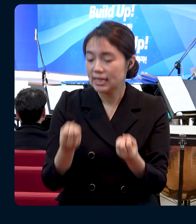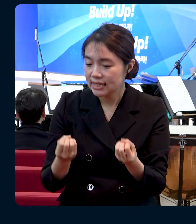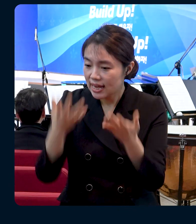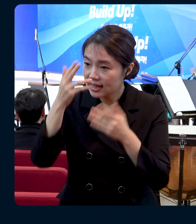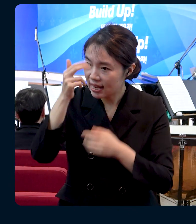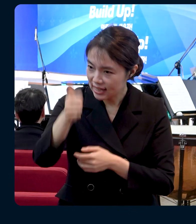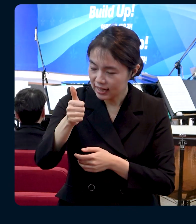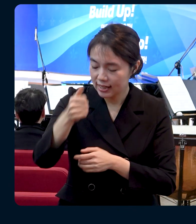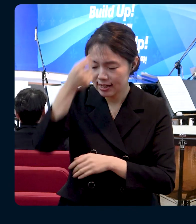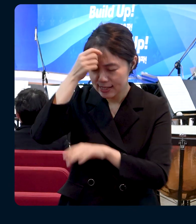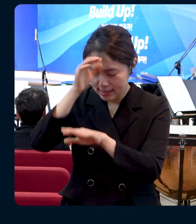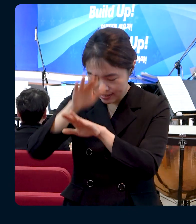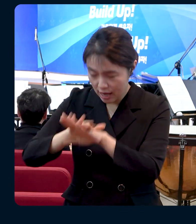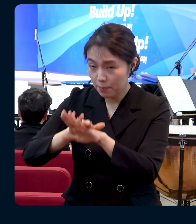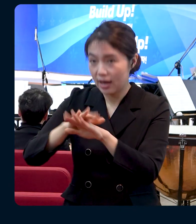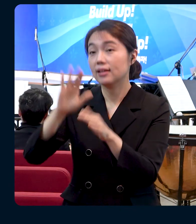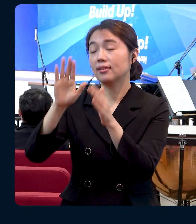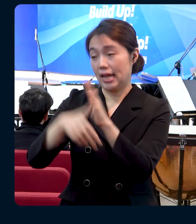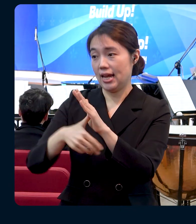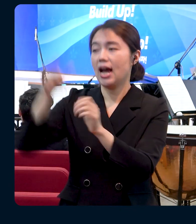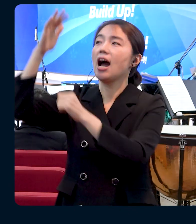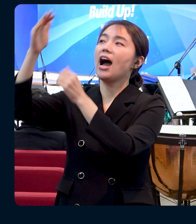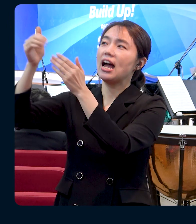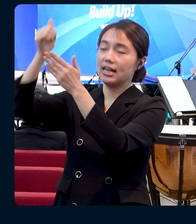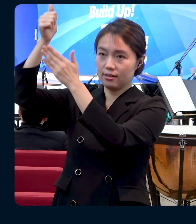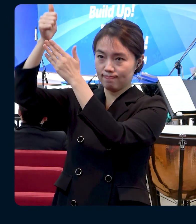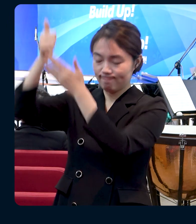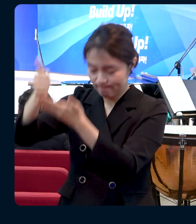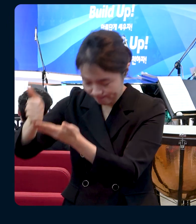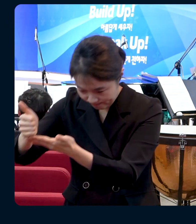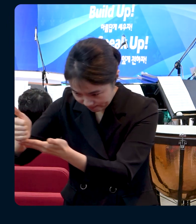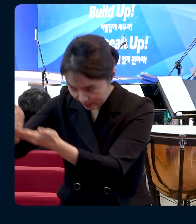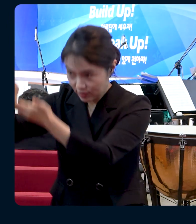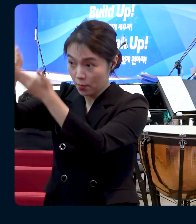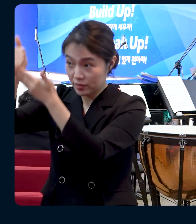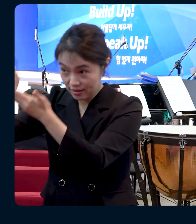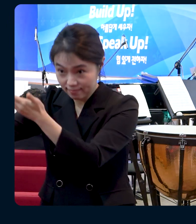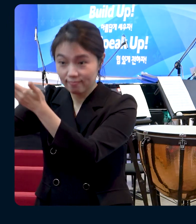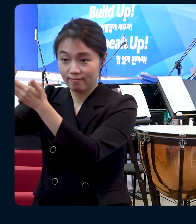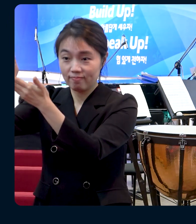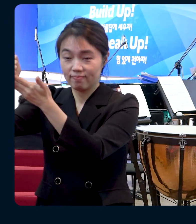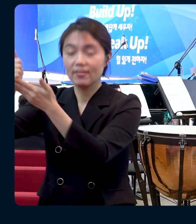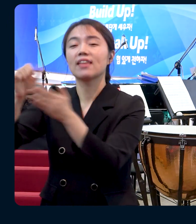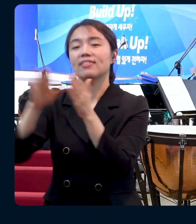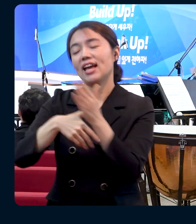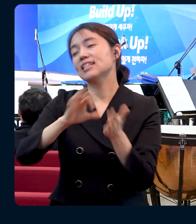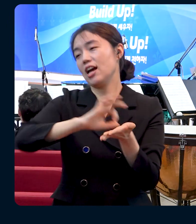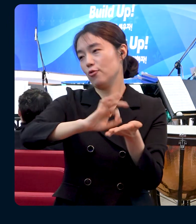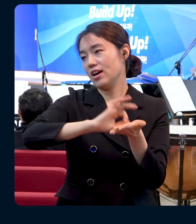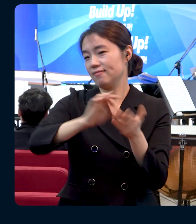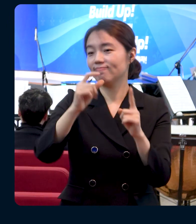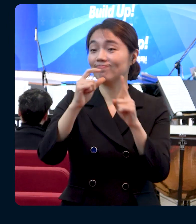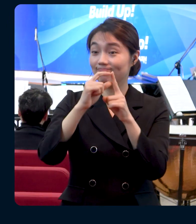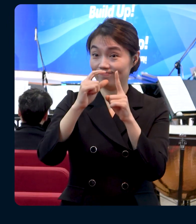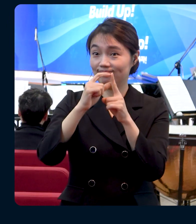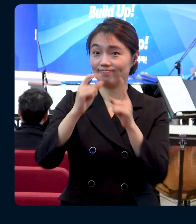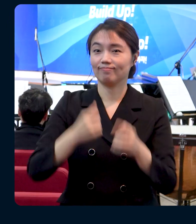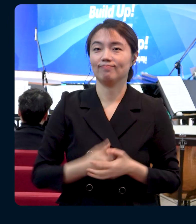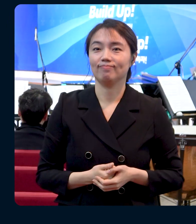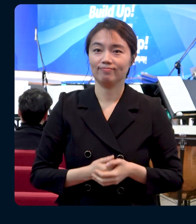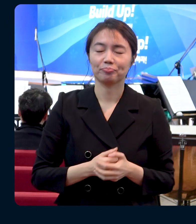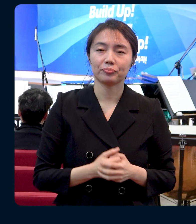제사장이 제사를 드리면서 하나님을 섬길 때 그때 쓰는 말이에요. 성전을 해서 수종든다, 섬긴다, 그때 쓰는